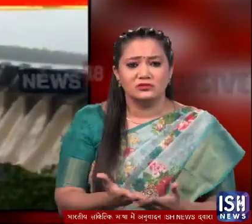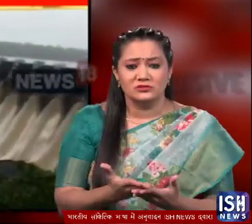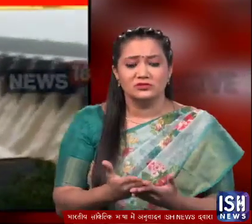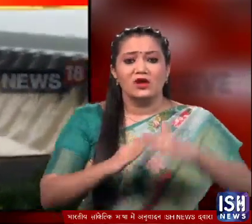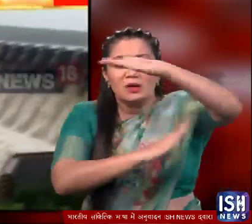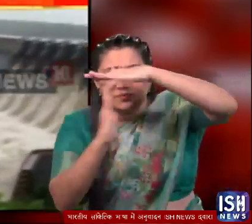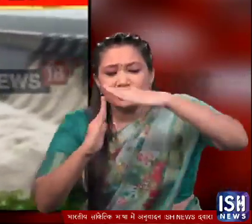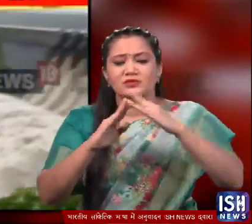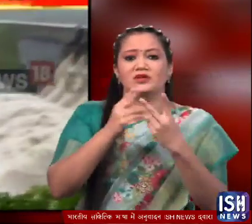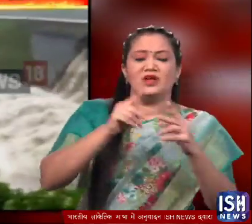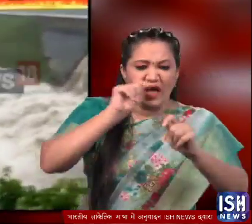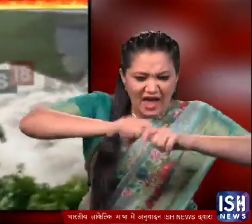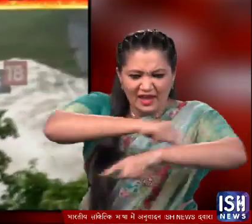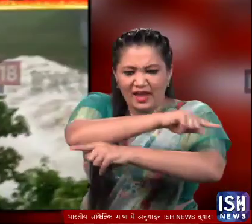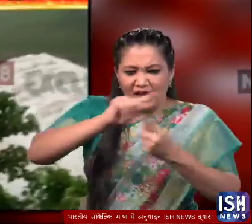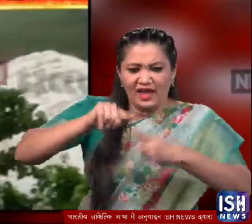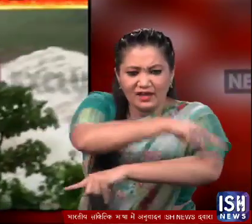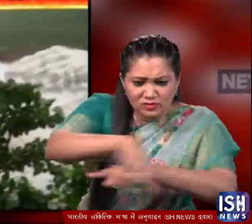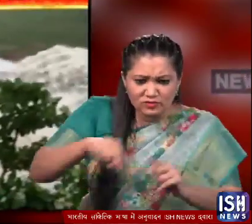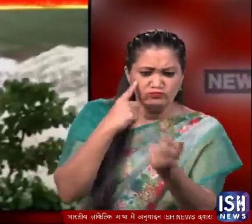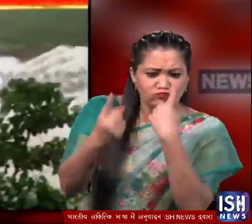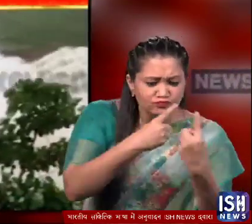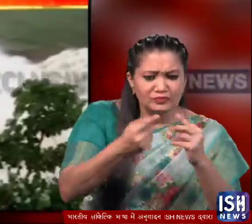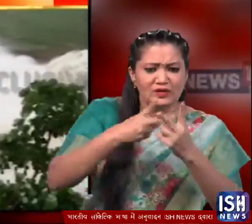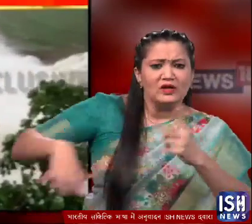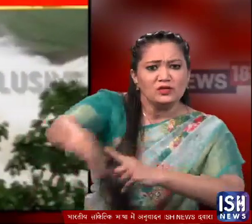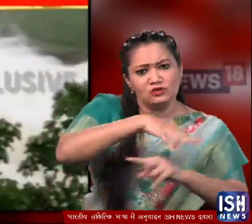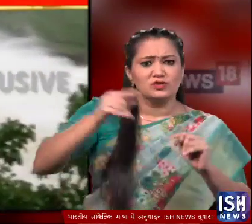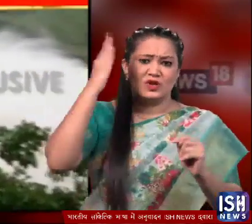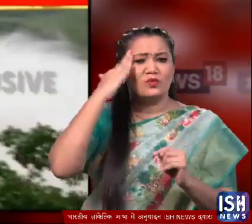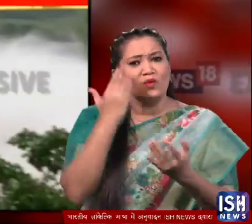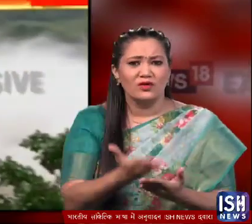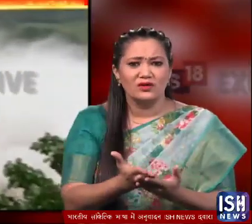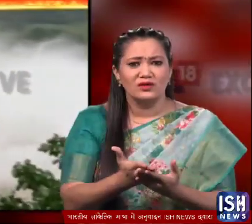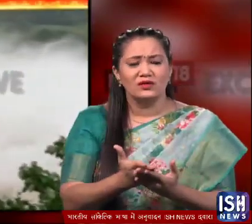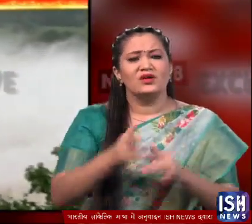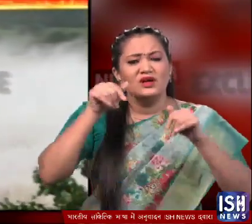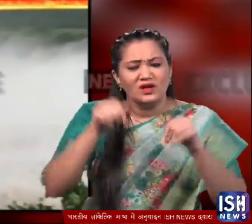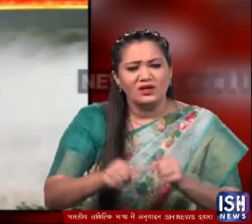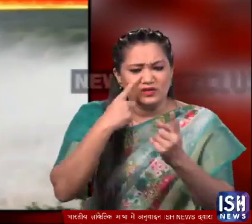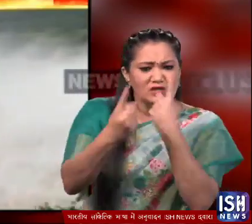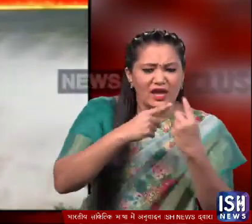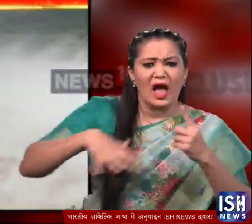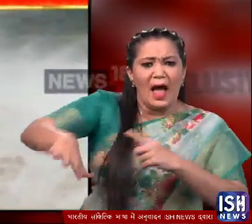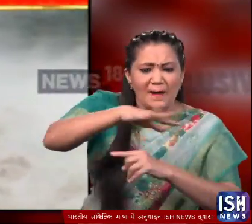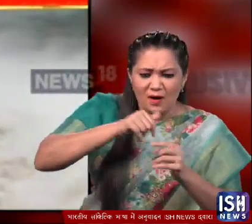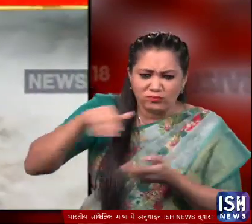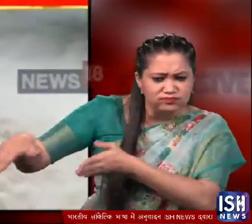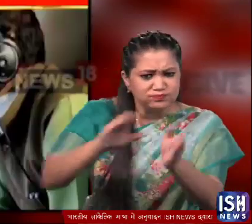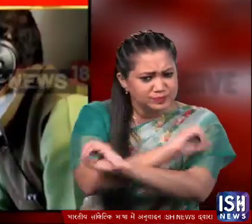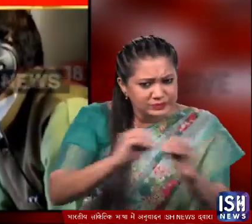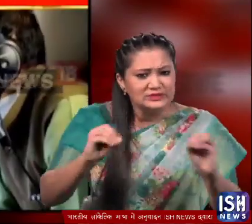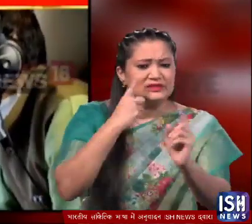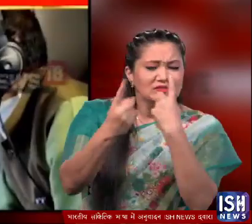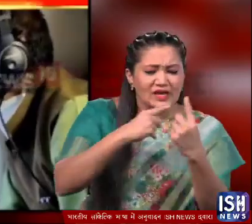और सड़कें बनाते समय इंजीनियर्स की टीम बाकायदा उस जगह के हालात की जांच करती है और ये देखा जाता है कि वहां आसपास कोई नदी तो